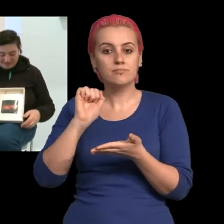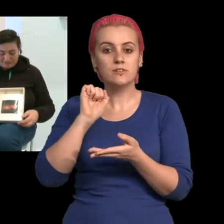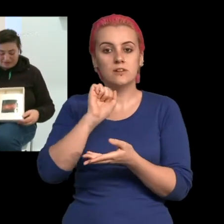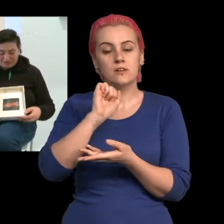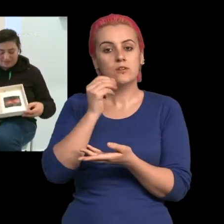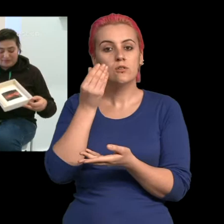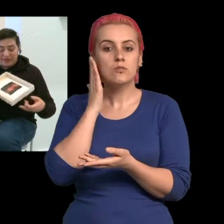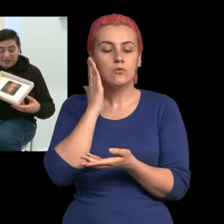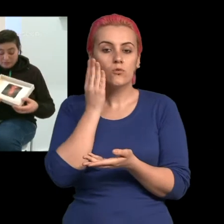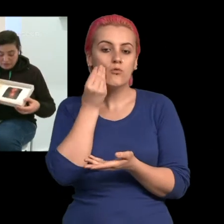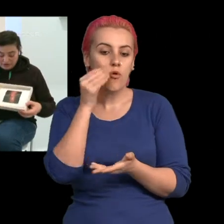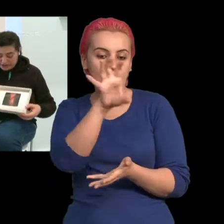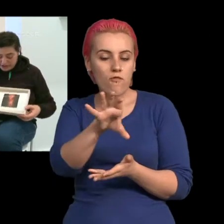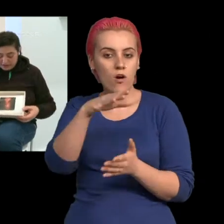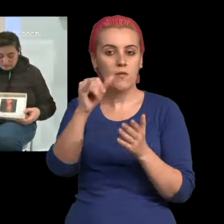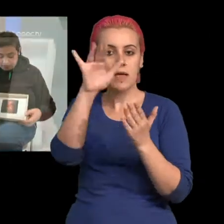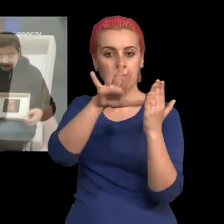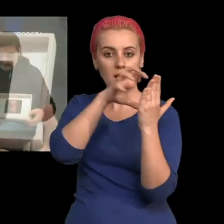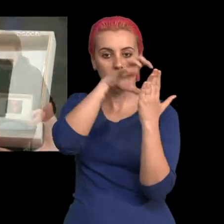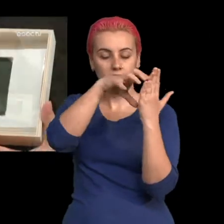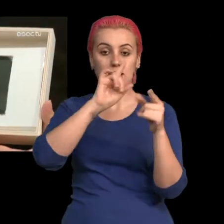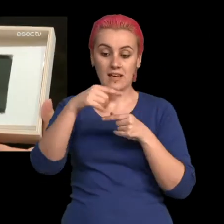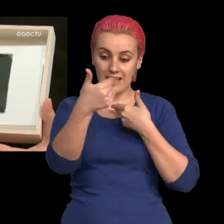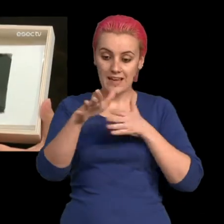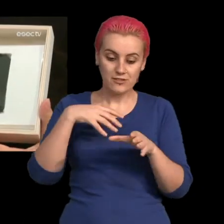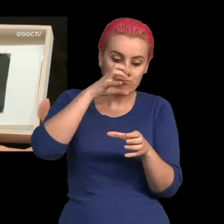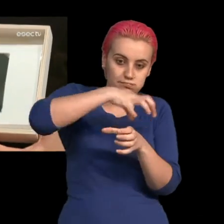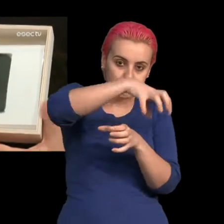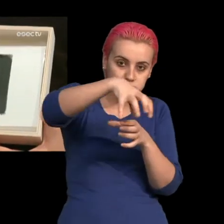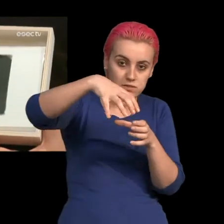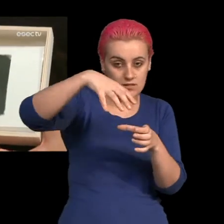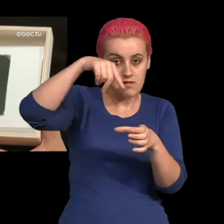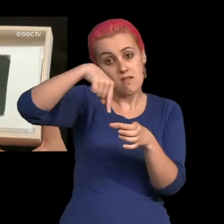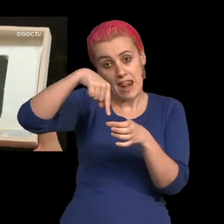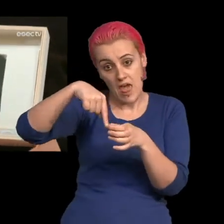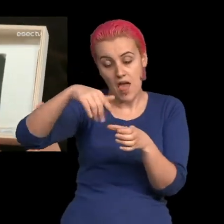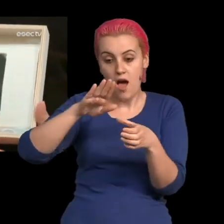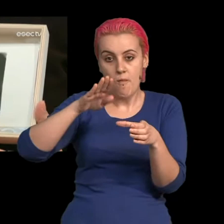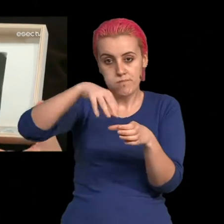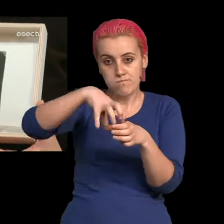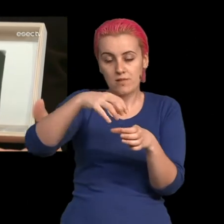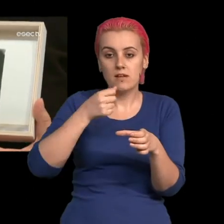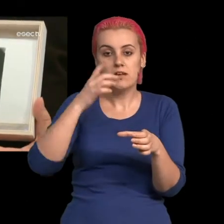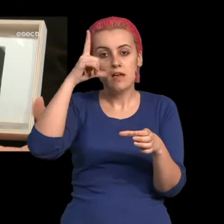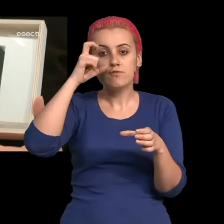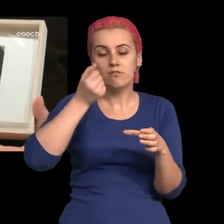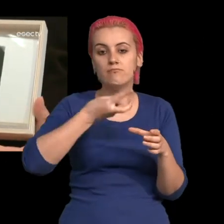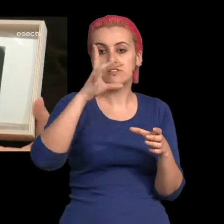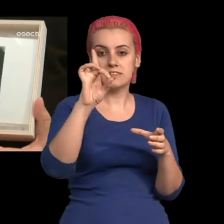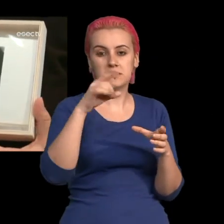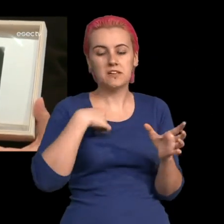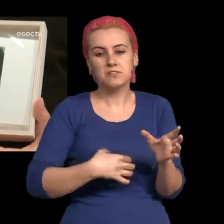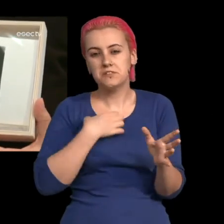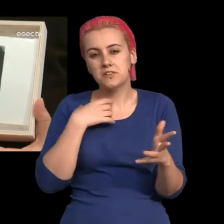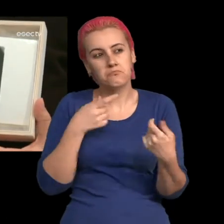contextual das imagens. E depois a caixa contém então as 6 imagens, que eu achei que era o número certo